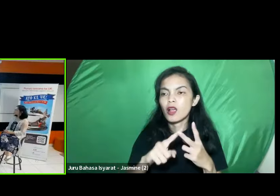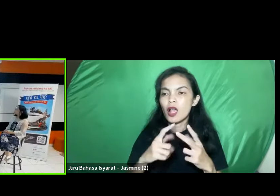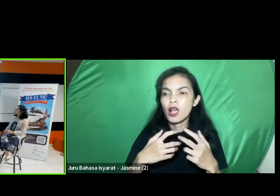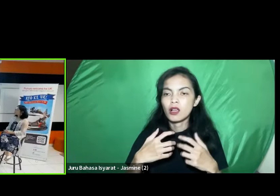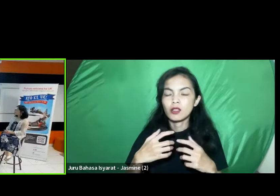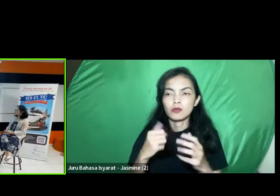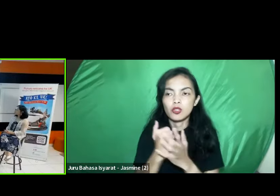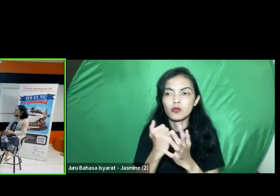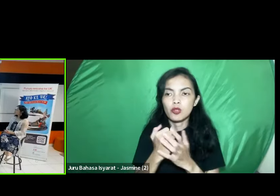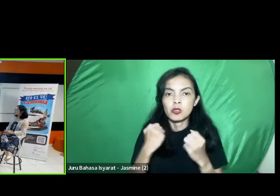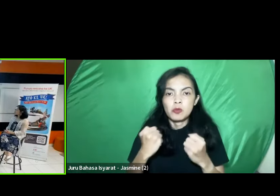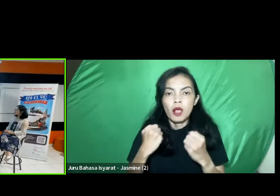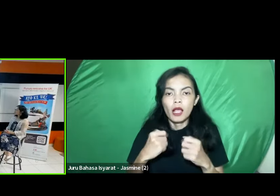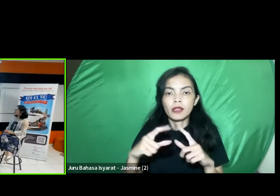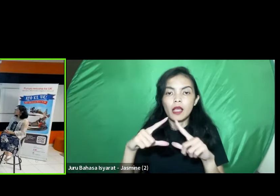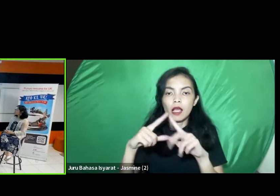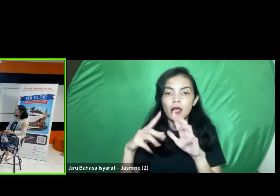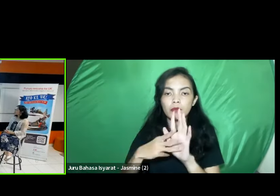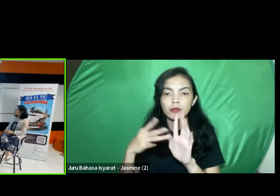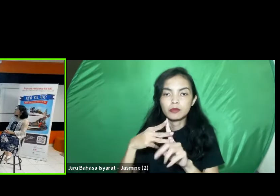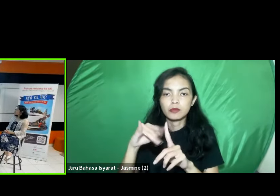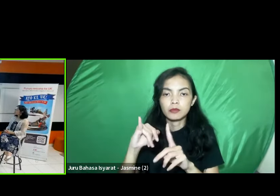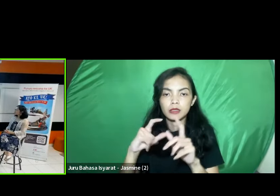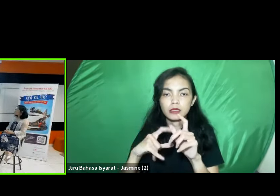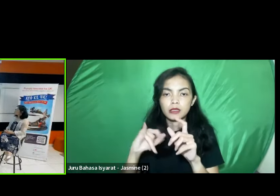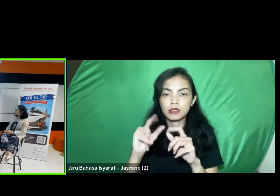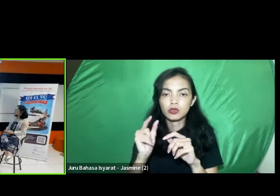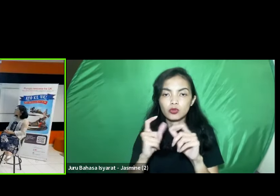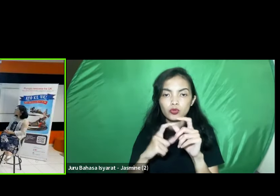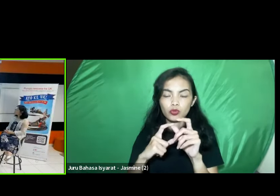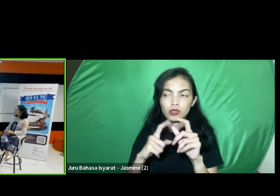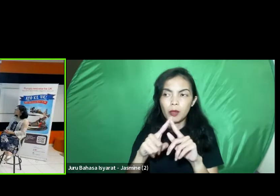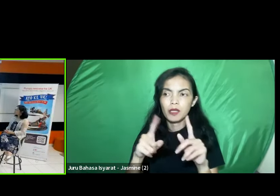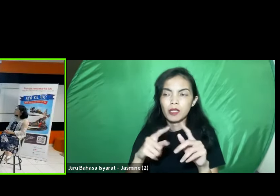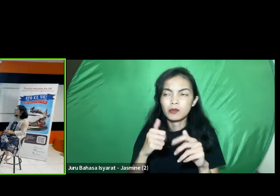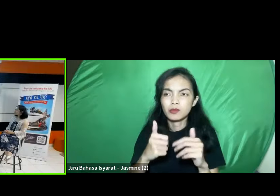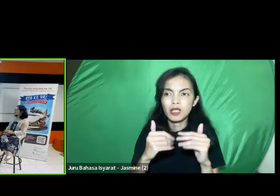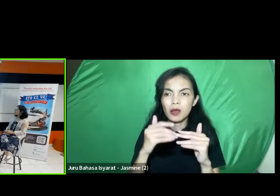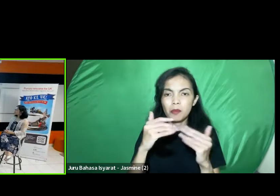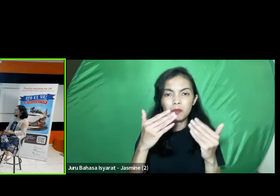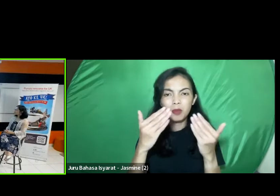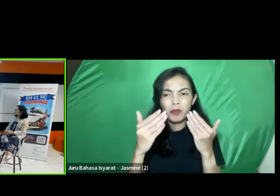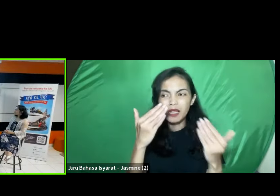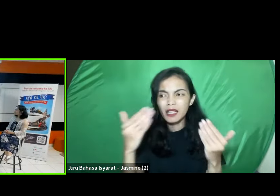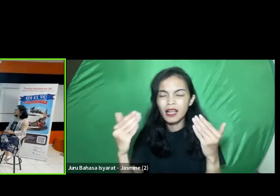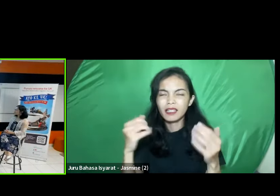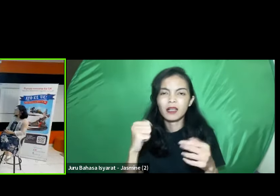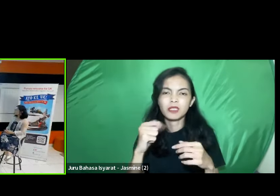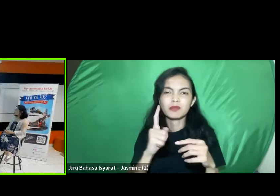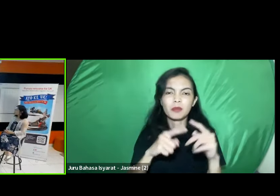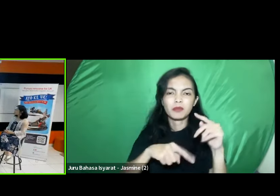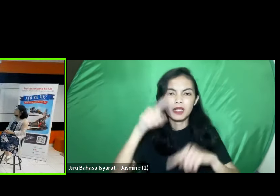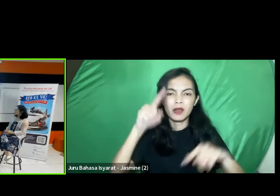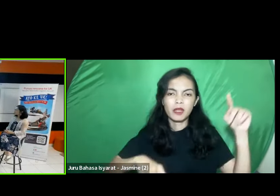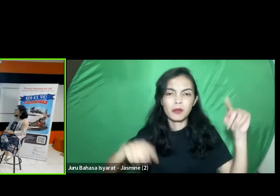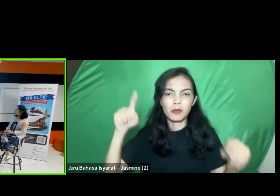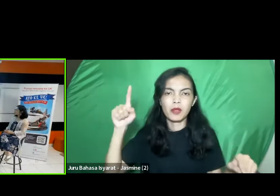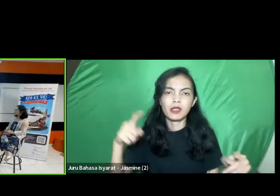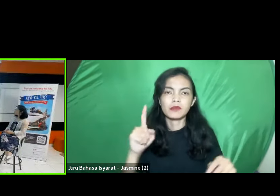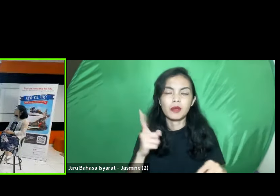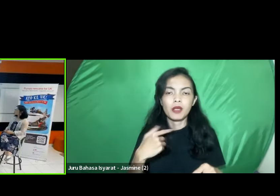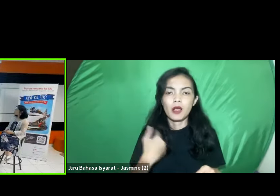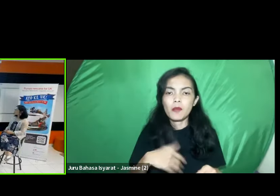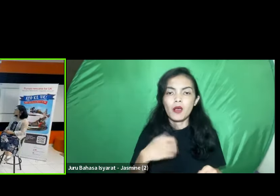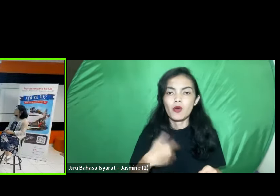sangat Menar gitu kan dan ituak bisa diare karena b-beda selalu pengh gak cuman